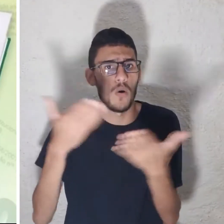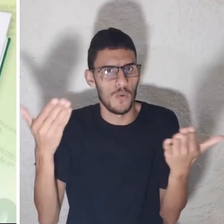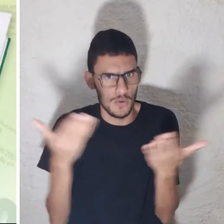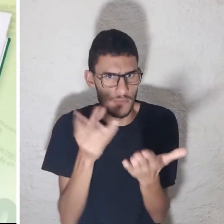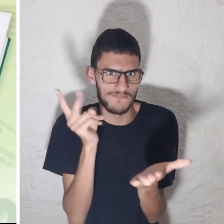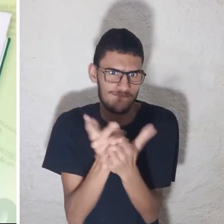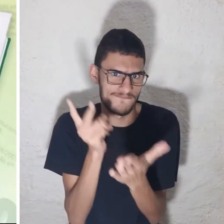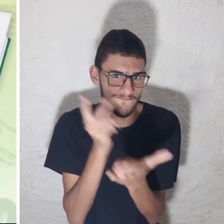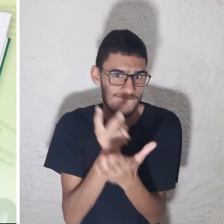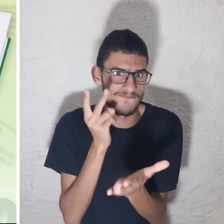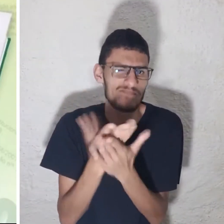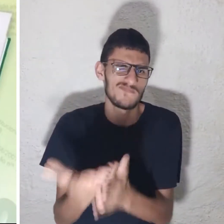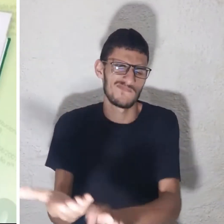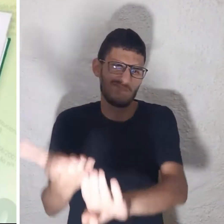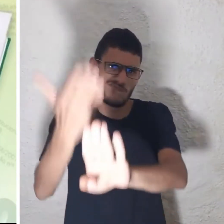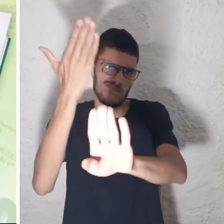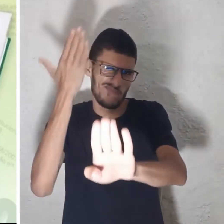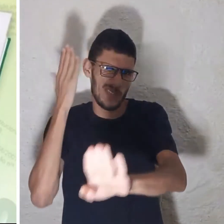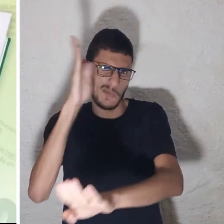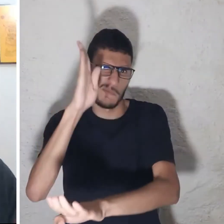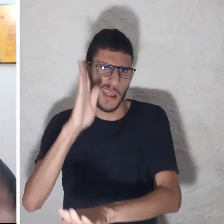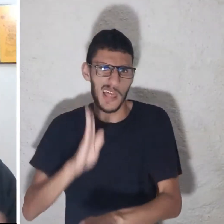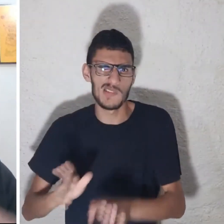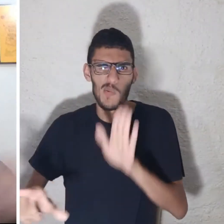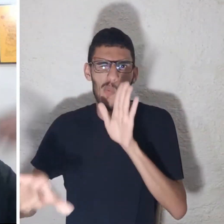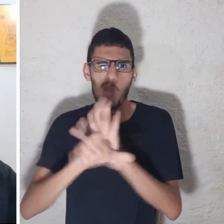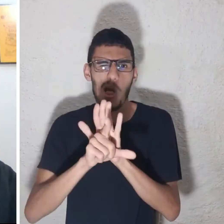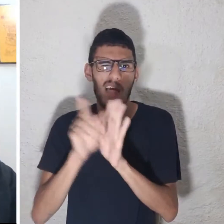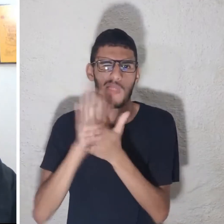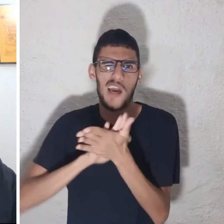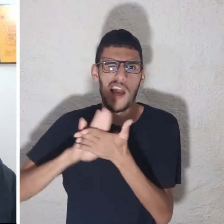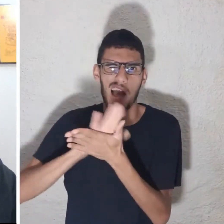tá? Então, lá atrás, quando o Brasil ainda não tinha suas próprias